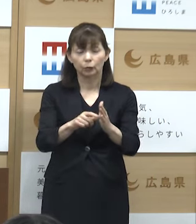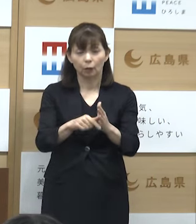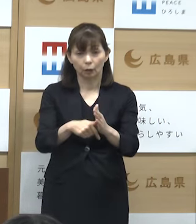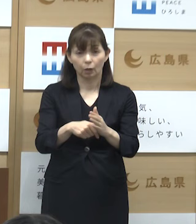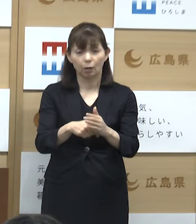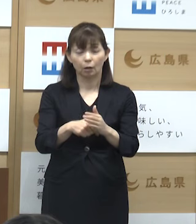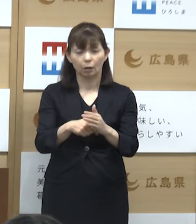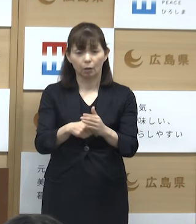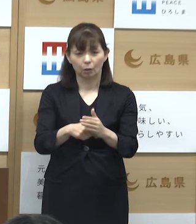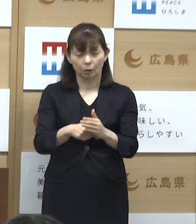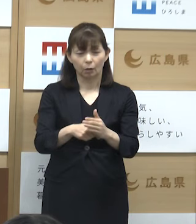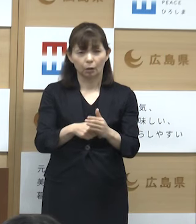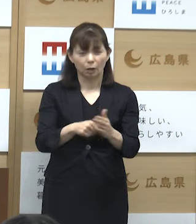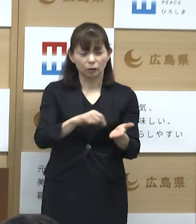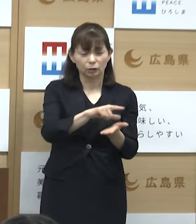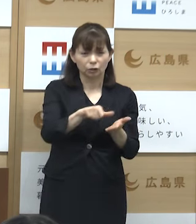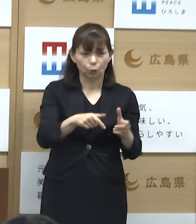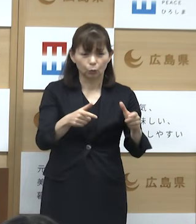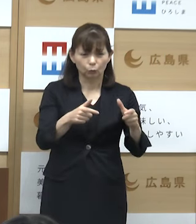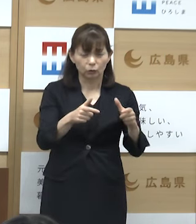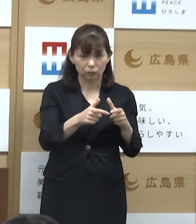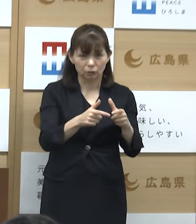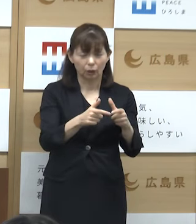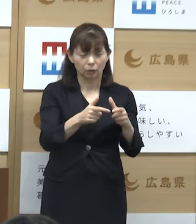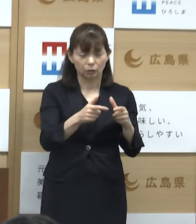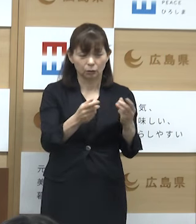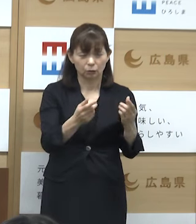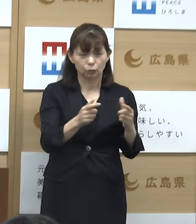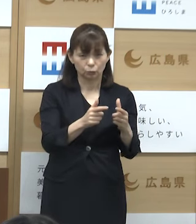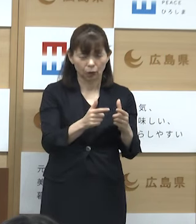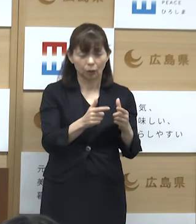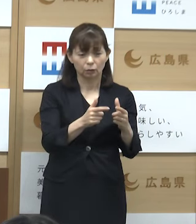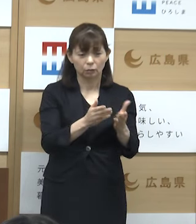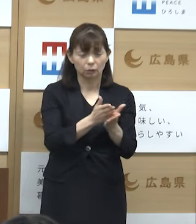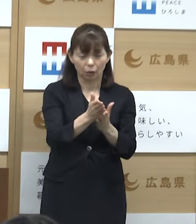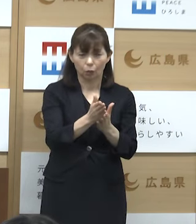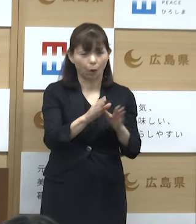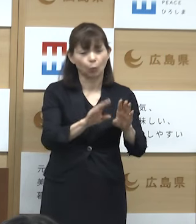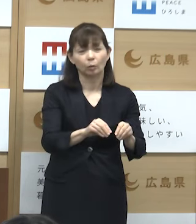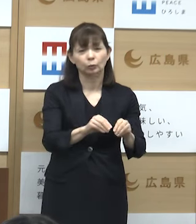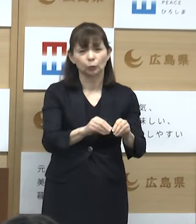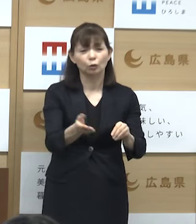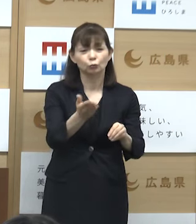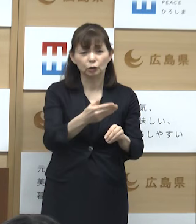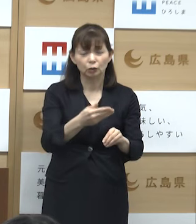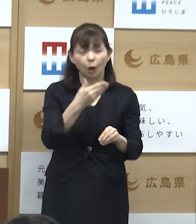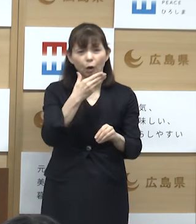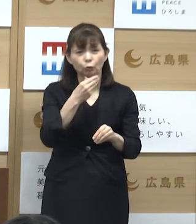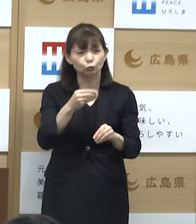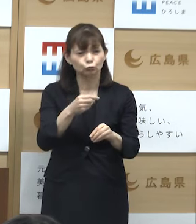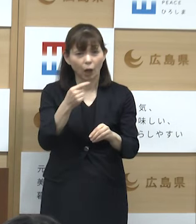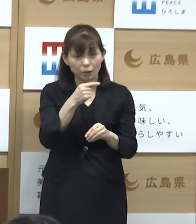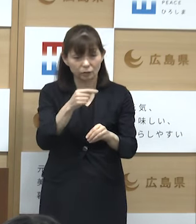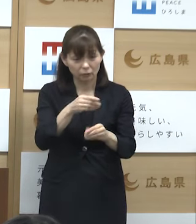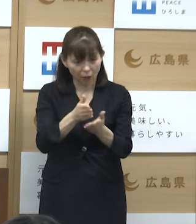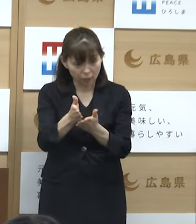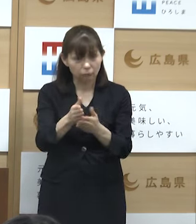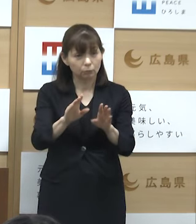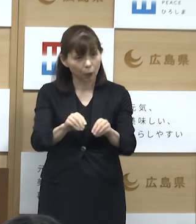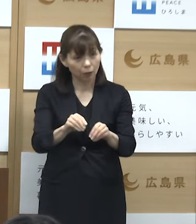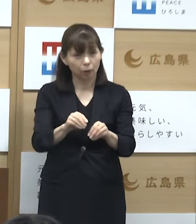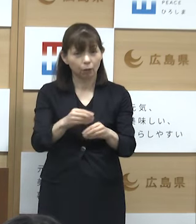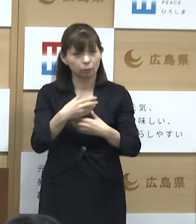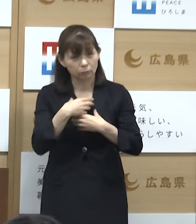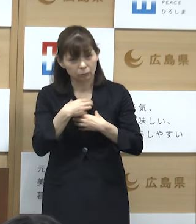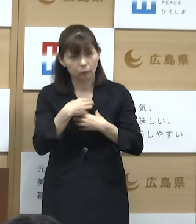ね、この木次線、じゃあ次は福塩線、次は何線、まあ、中国地方線があるわけですけど、で